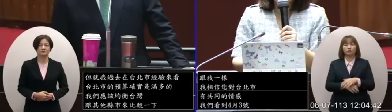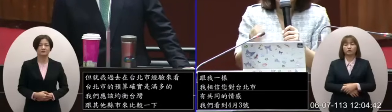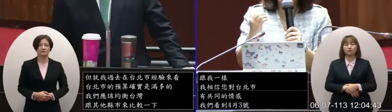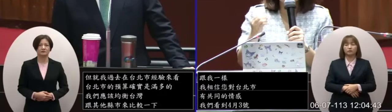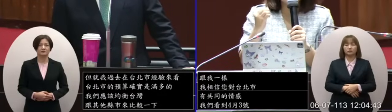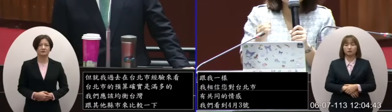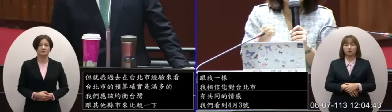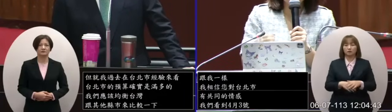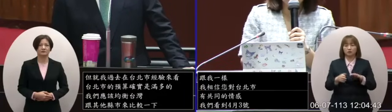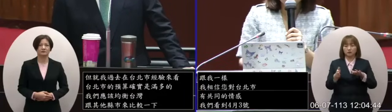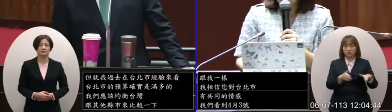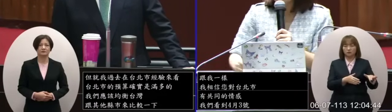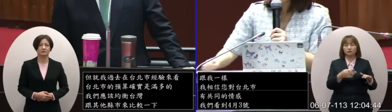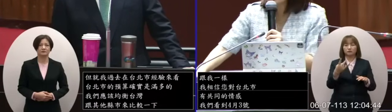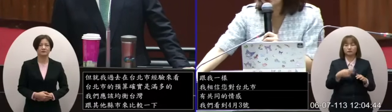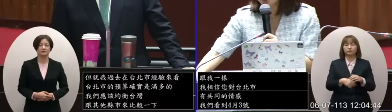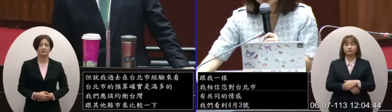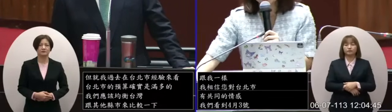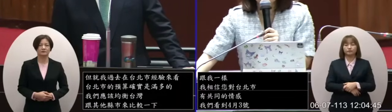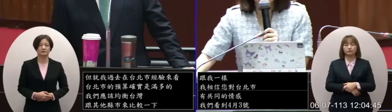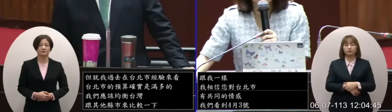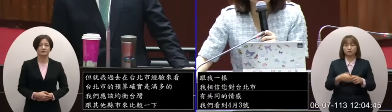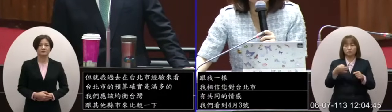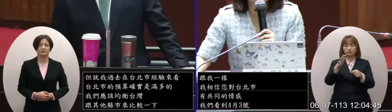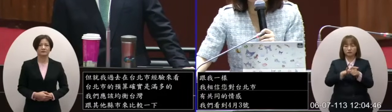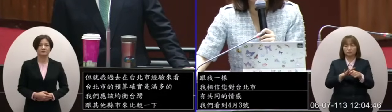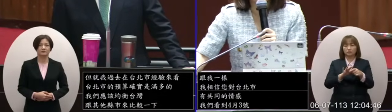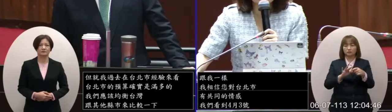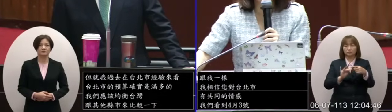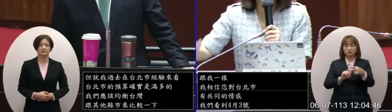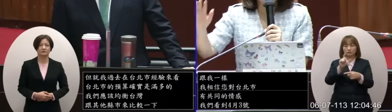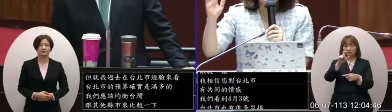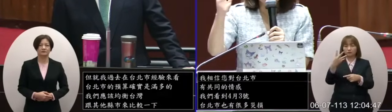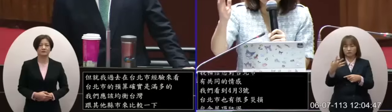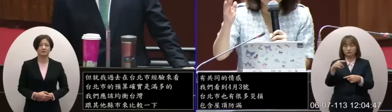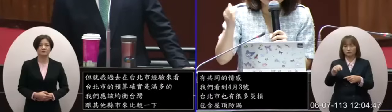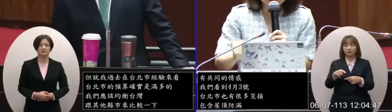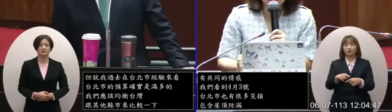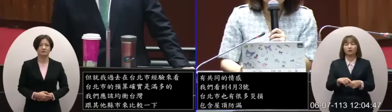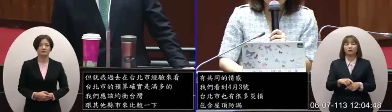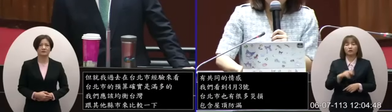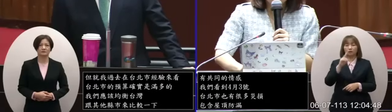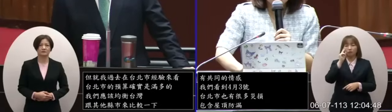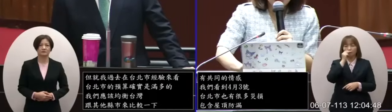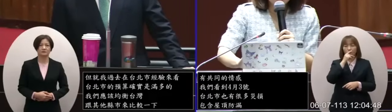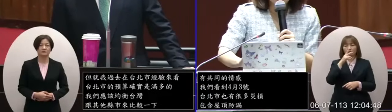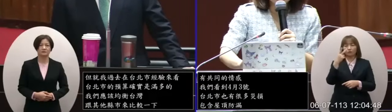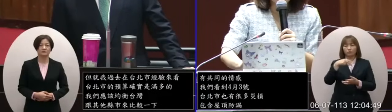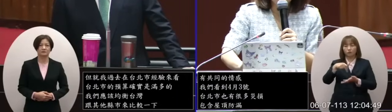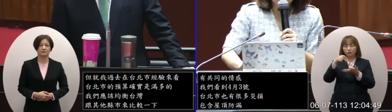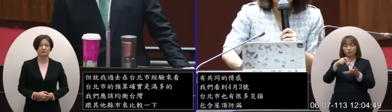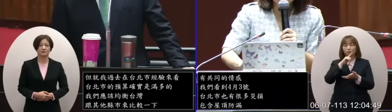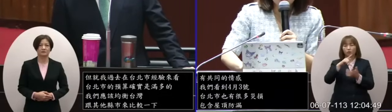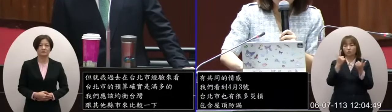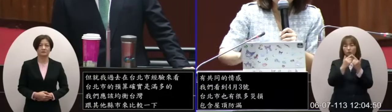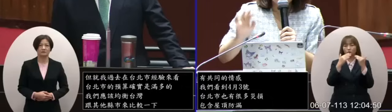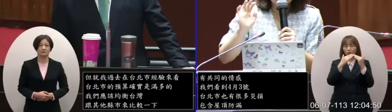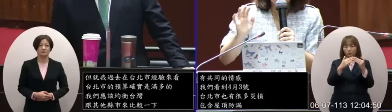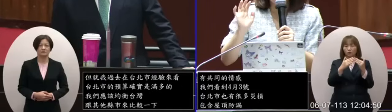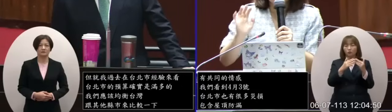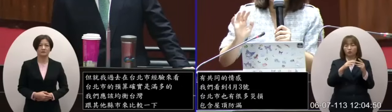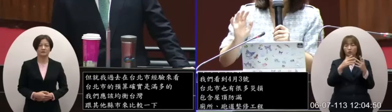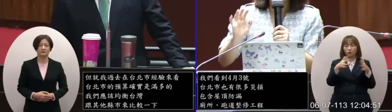是呢，除了这个之外哦。这个补助64%，但是我们也要特别再强调，台北市有很多